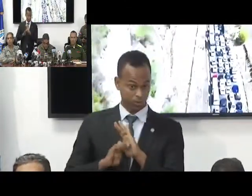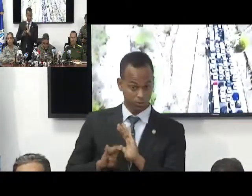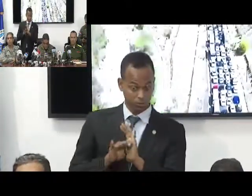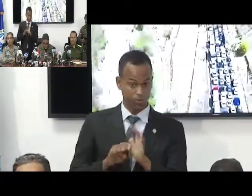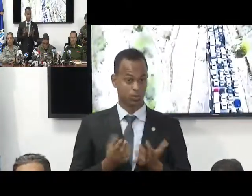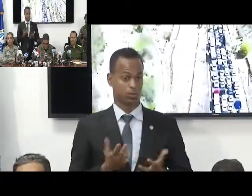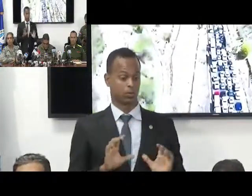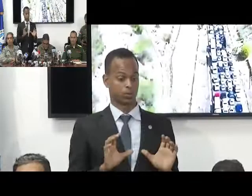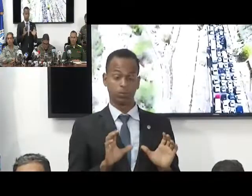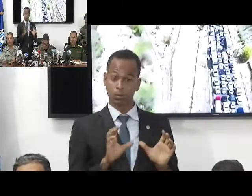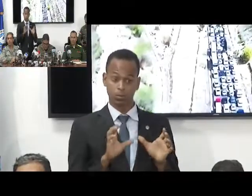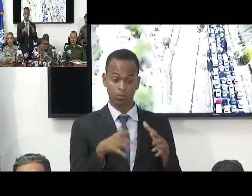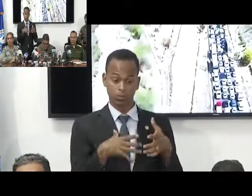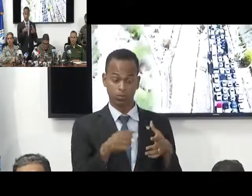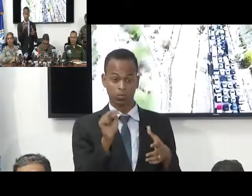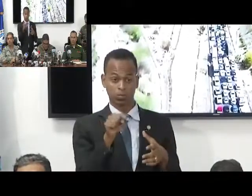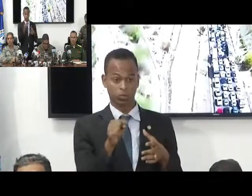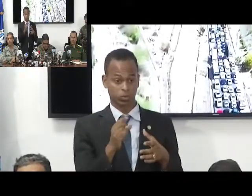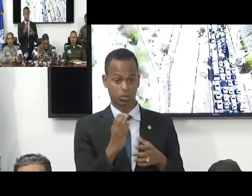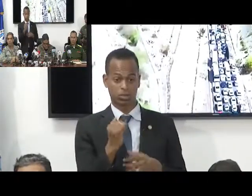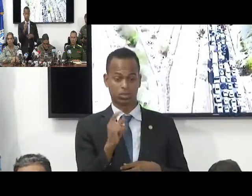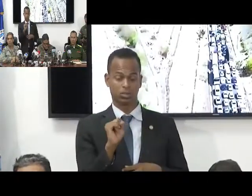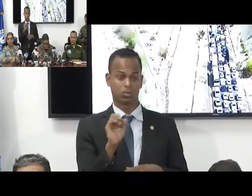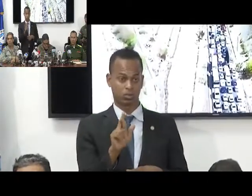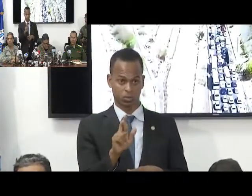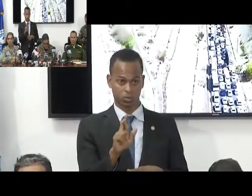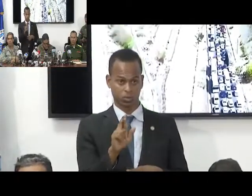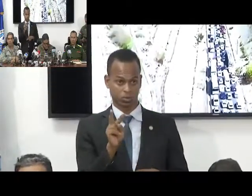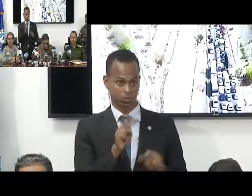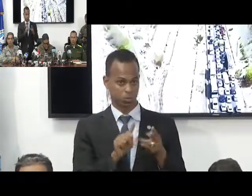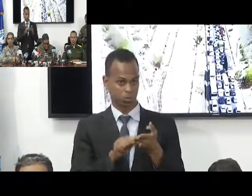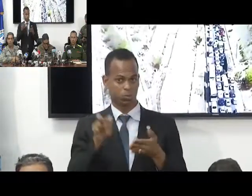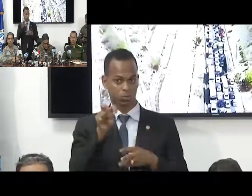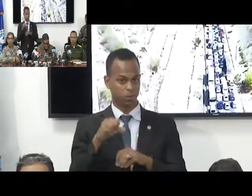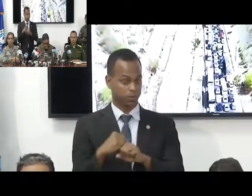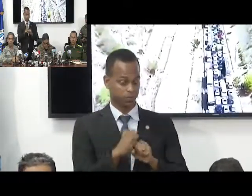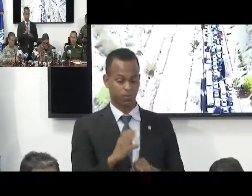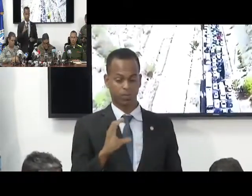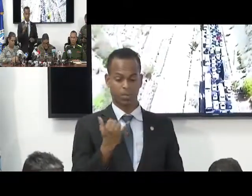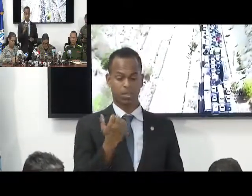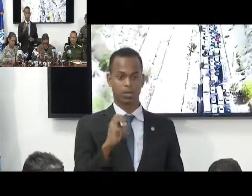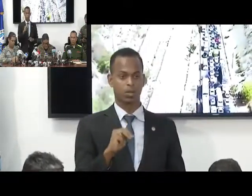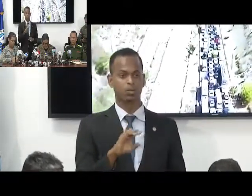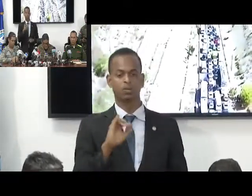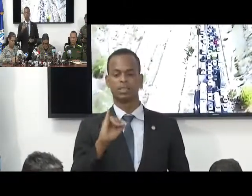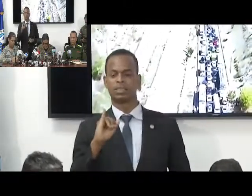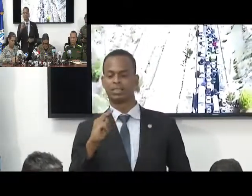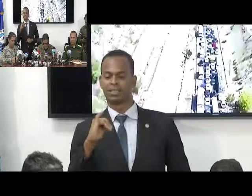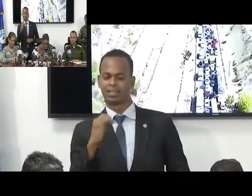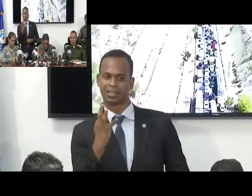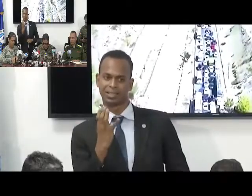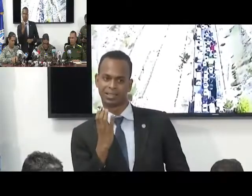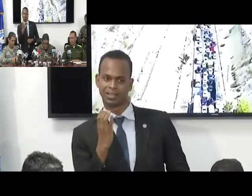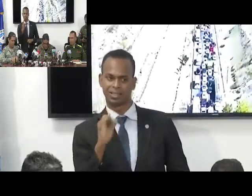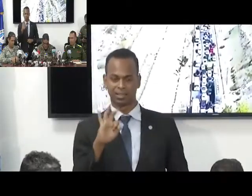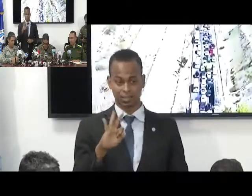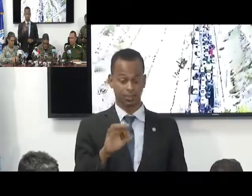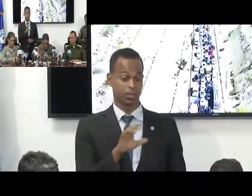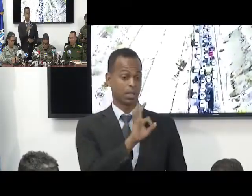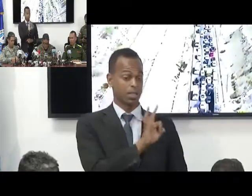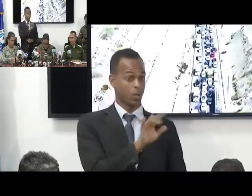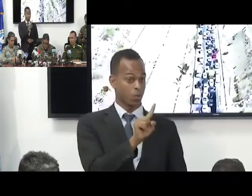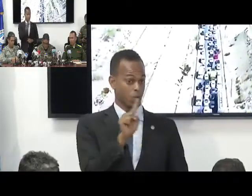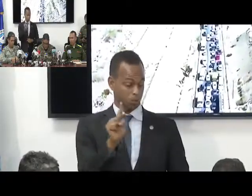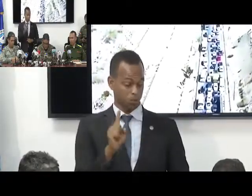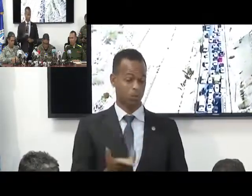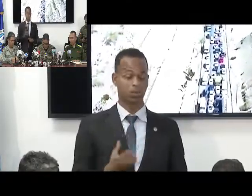el Cuerpo Especializado de Seguridad Turística, SESTUR, SECOM, INACI, Sistema Nacional de Emergencia 911,